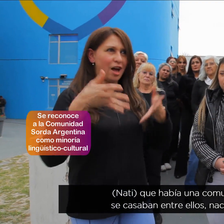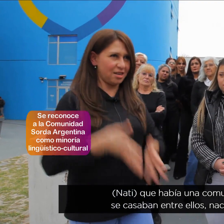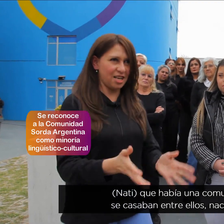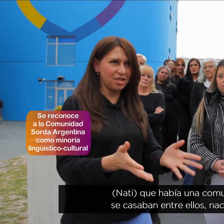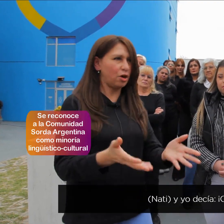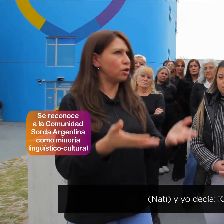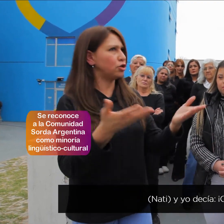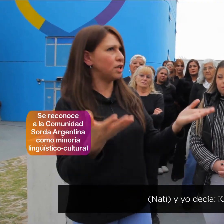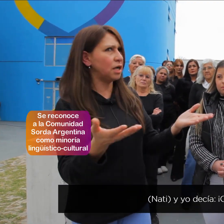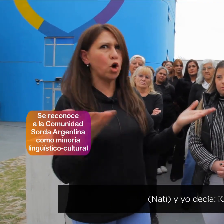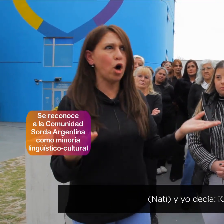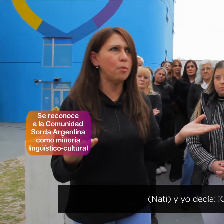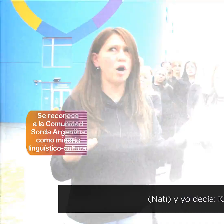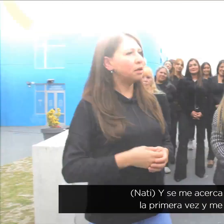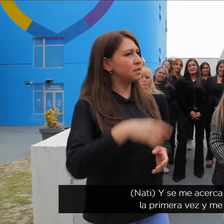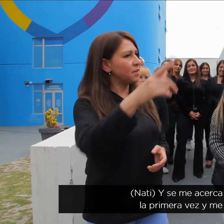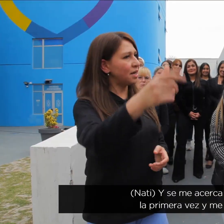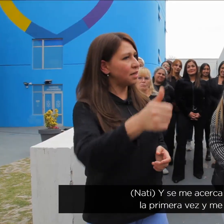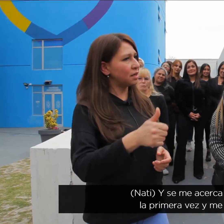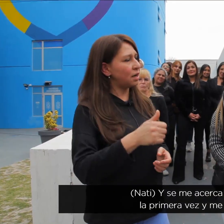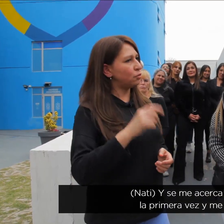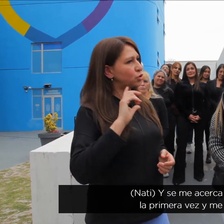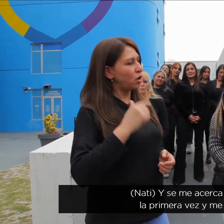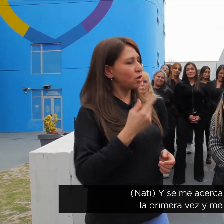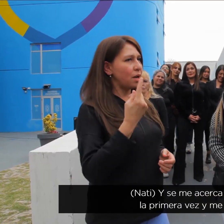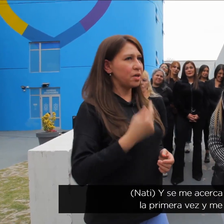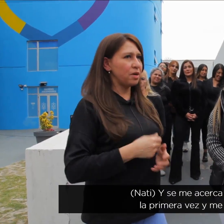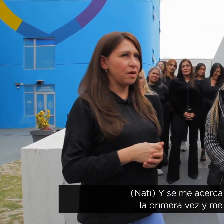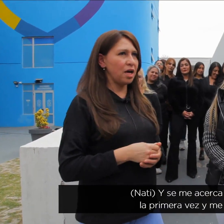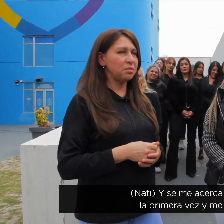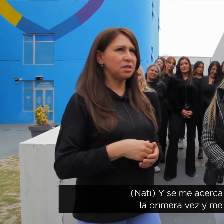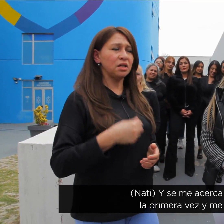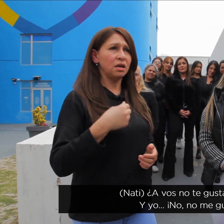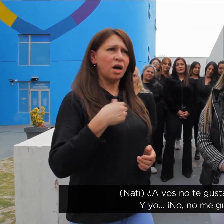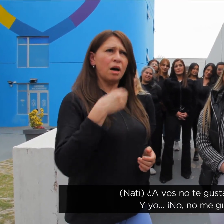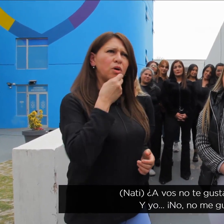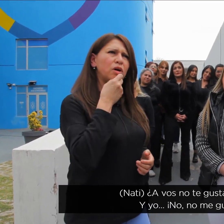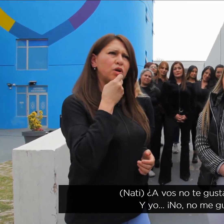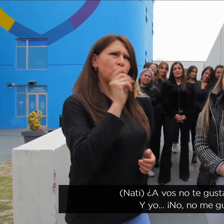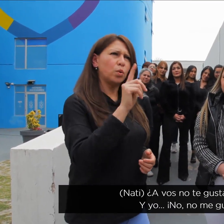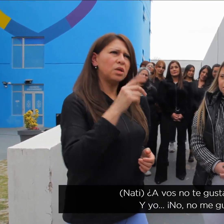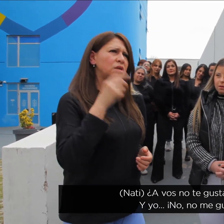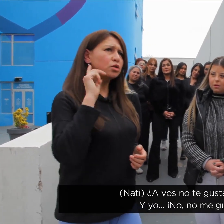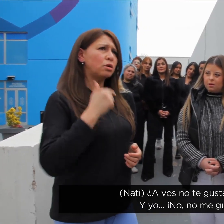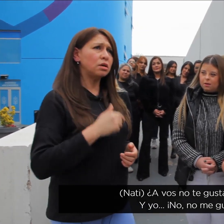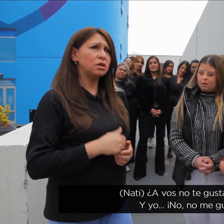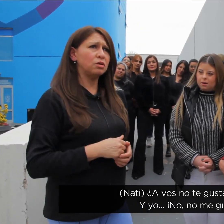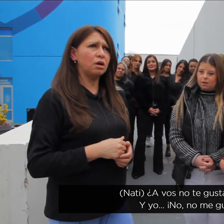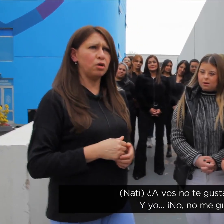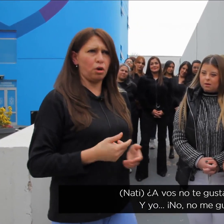Nacían sordos. yo decía, ¿cómo? Y se me acerca un sordo la primera vez y me dice, ¿Abuela, no te gusta ser sorda? Y yo, no,